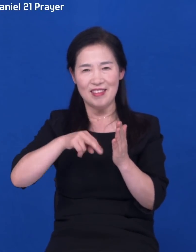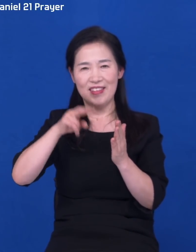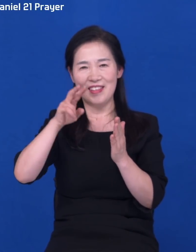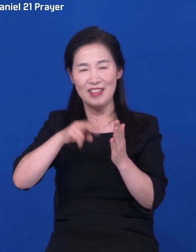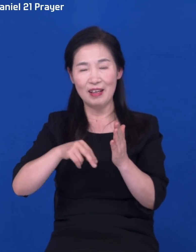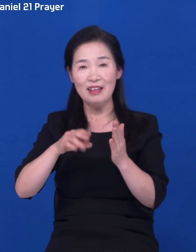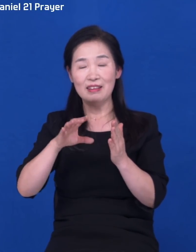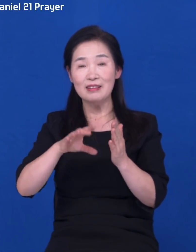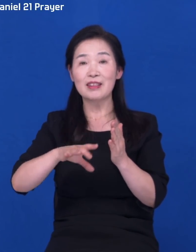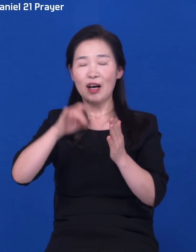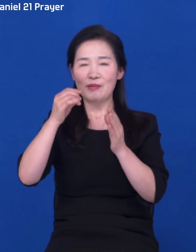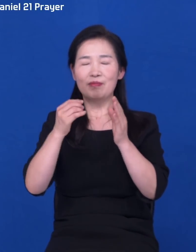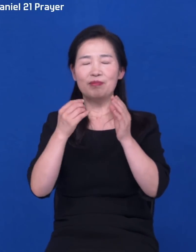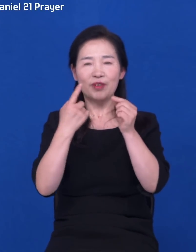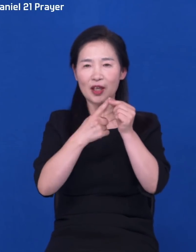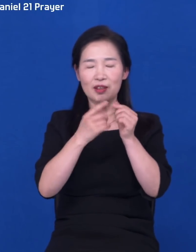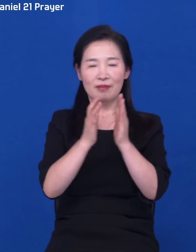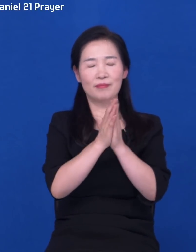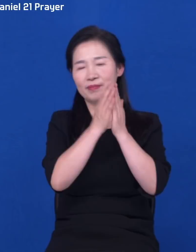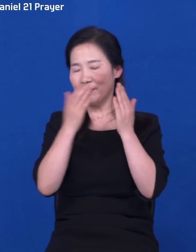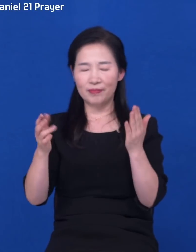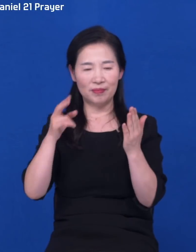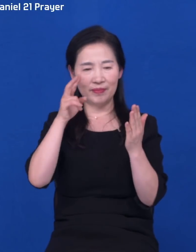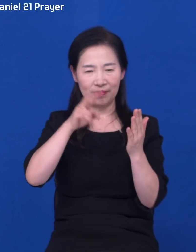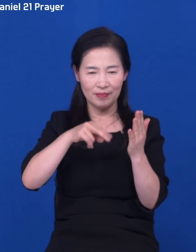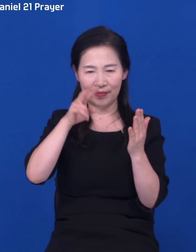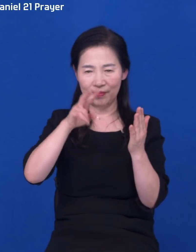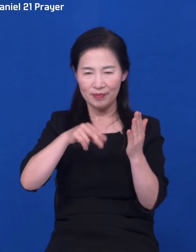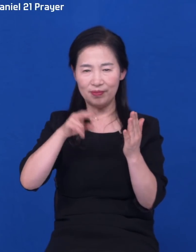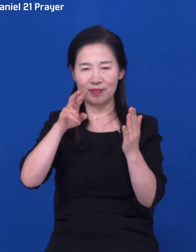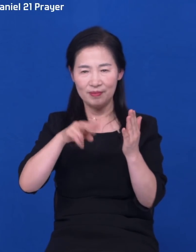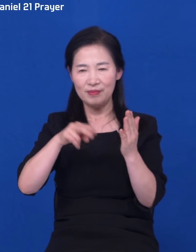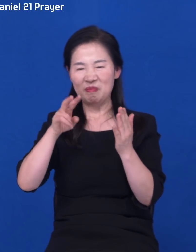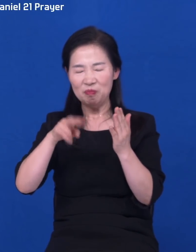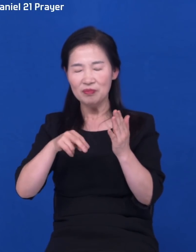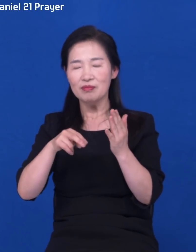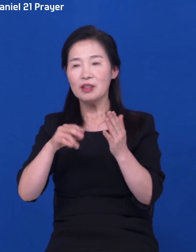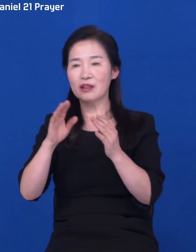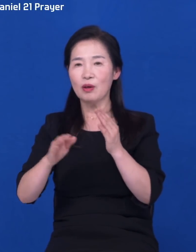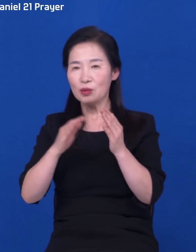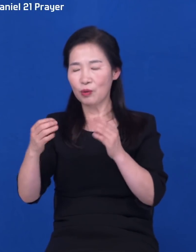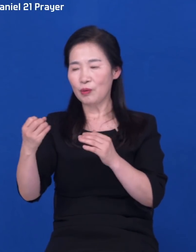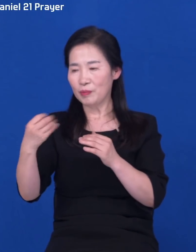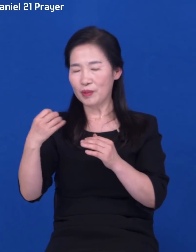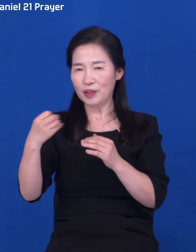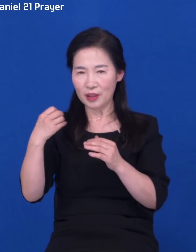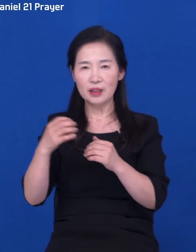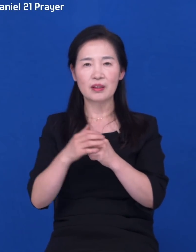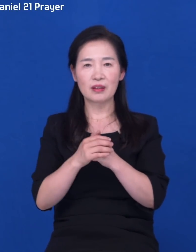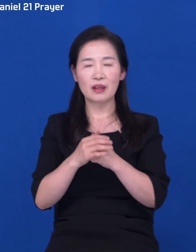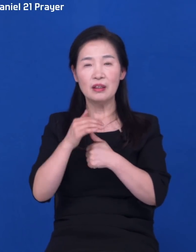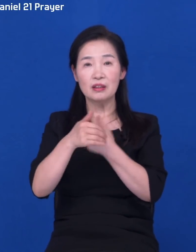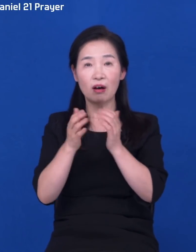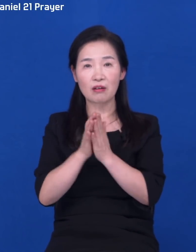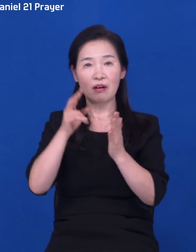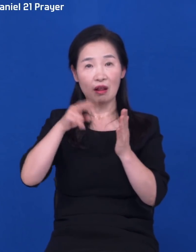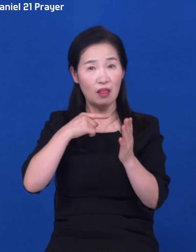보려고 했는데 교회 분이 한번 이렇게 조언을 주시더라고요. 자매님 한 번도 성경책 안